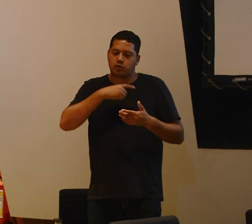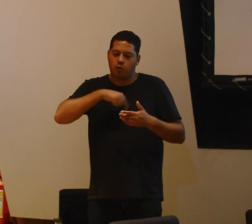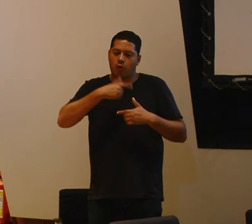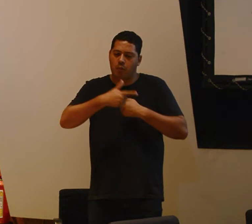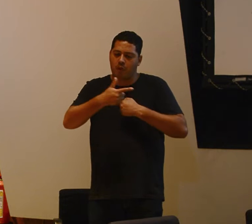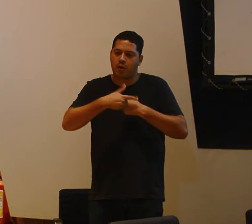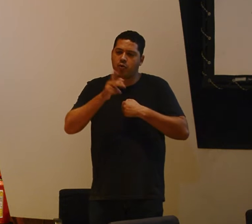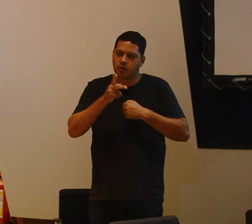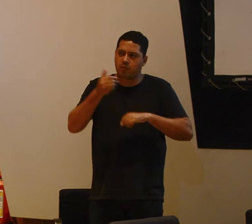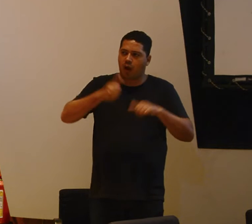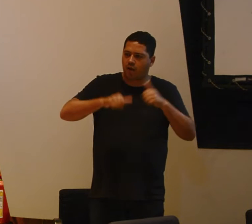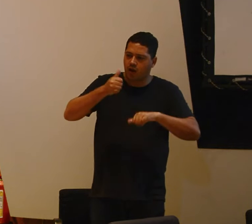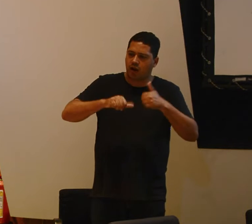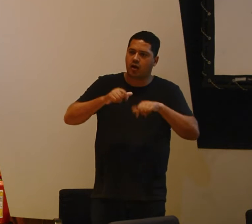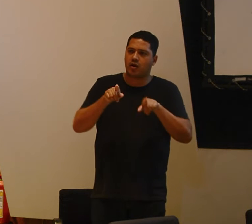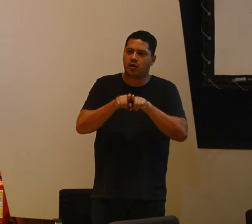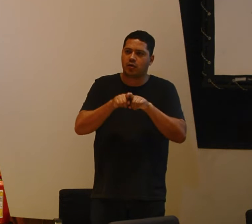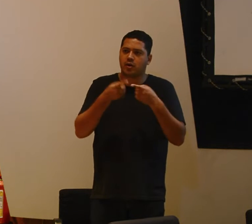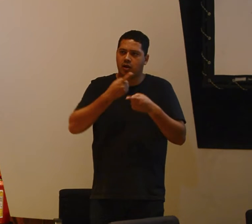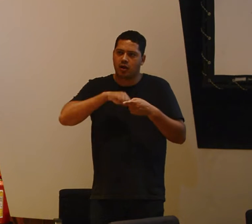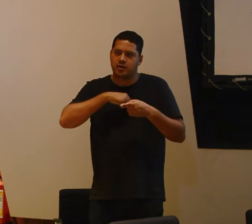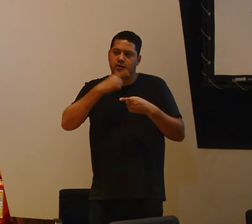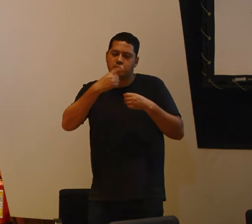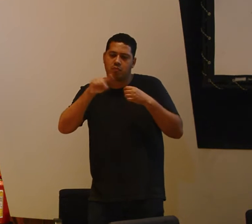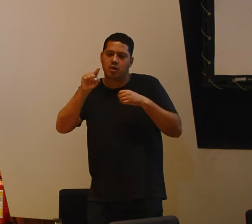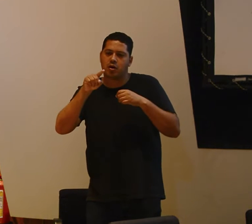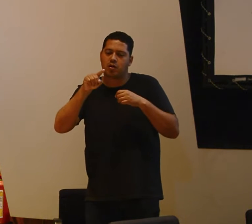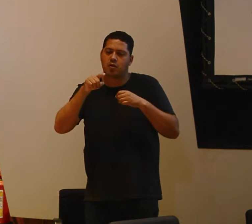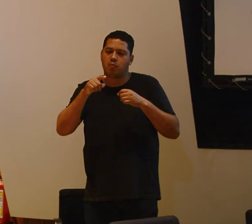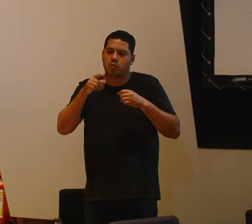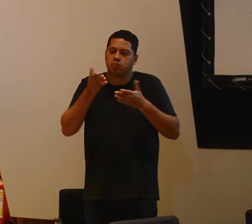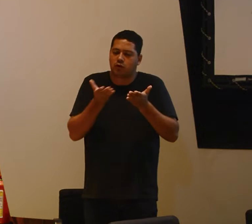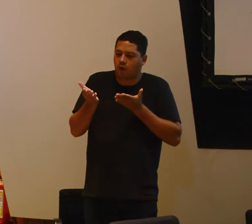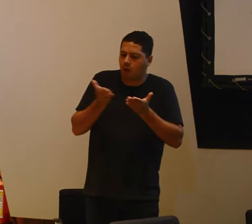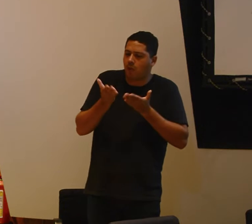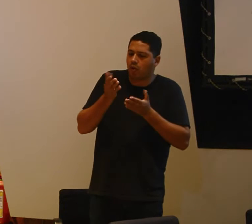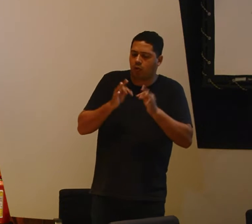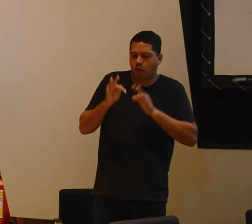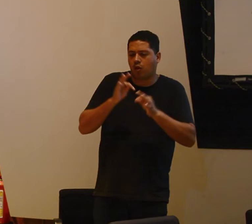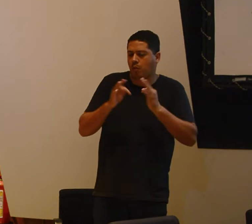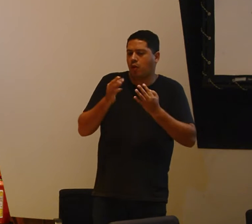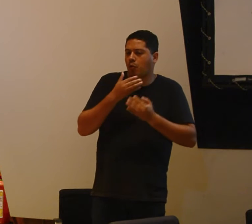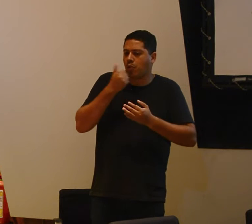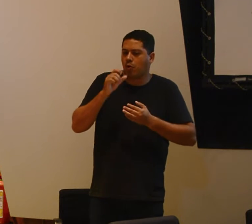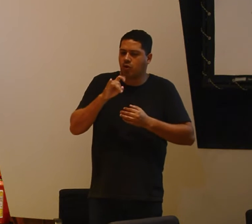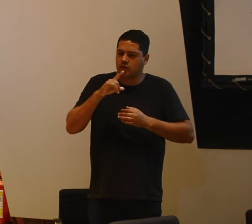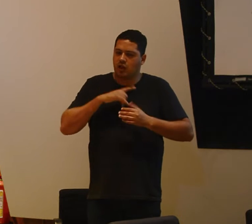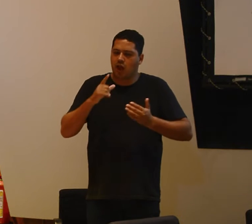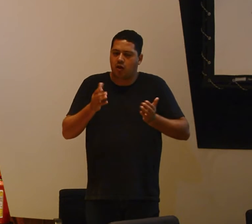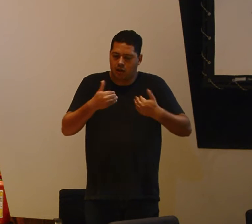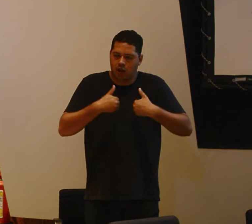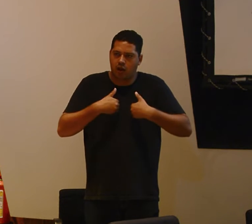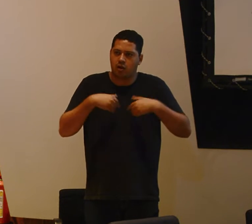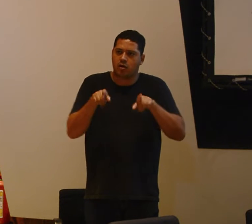avaliar e intervir, mas também a gente realizar um encaminhamento para um tratamento intensivo, se tratando de TEA, multidisciplinar